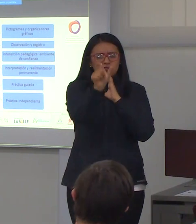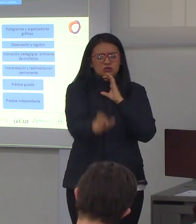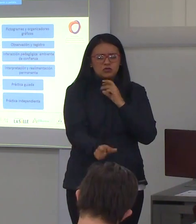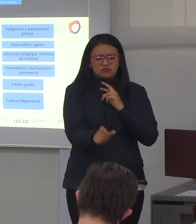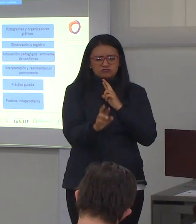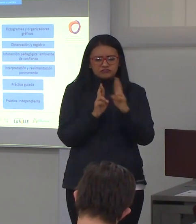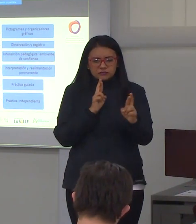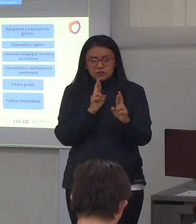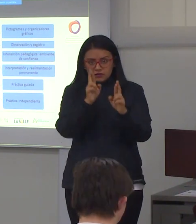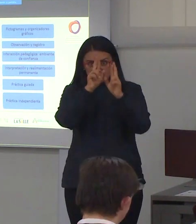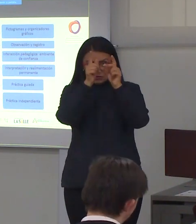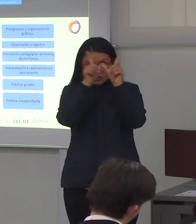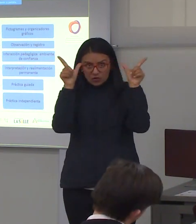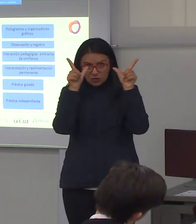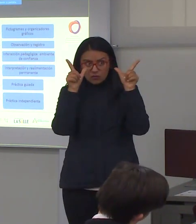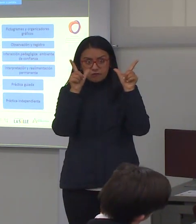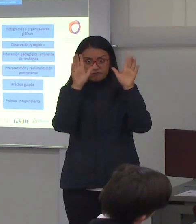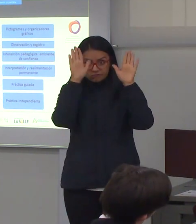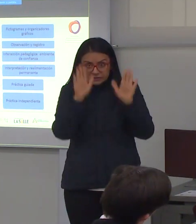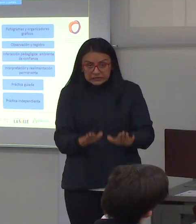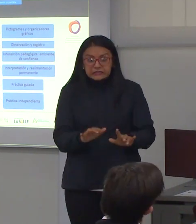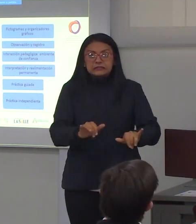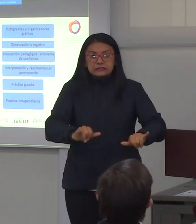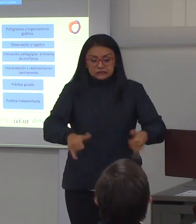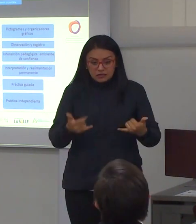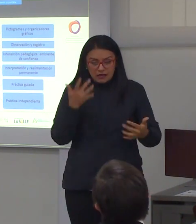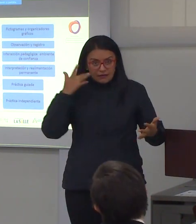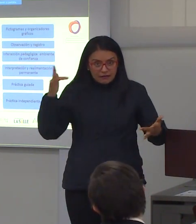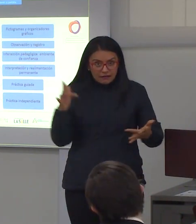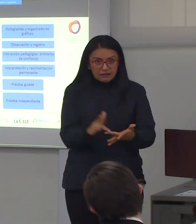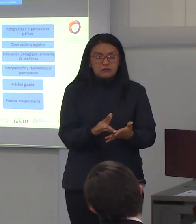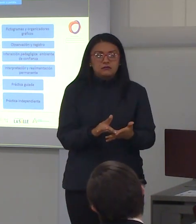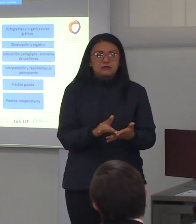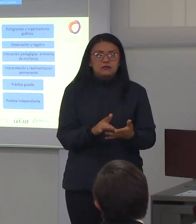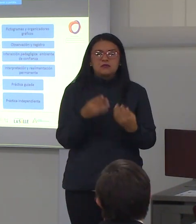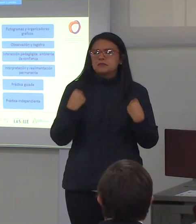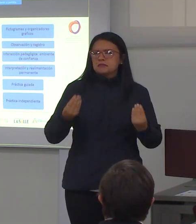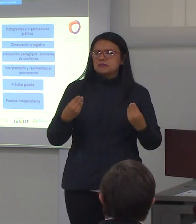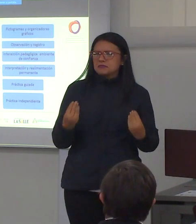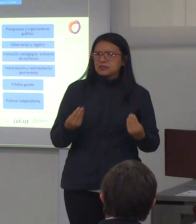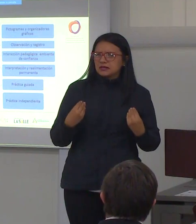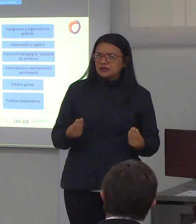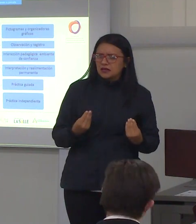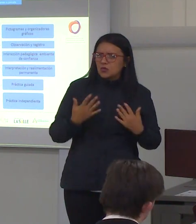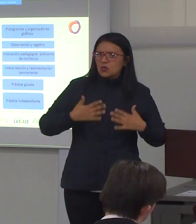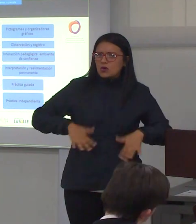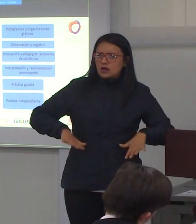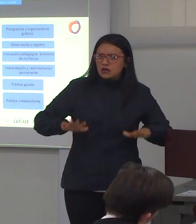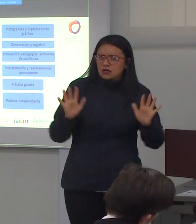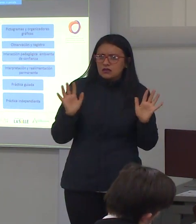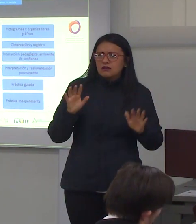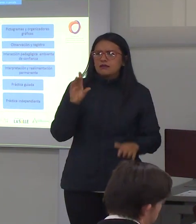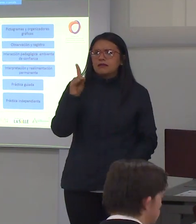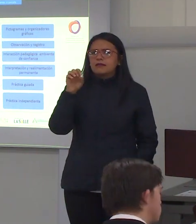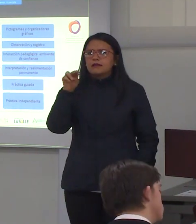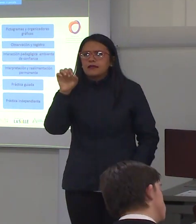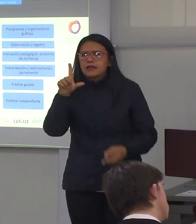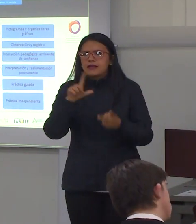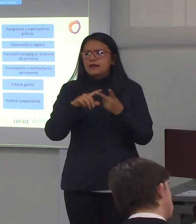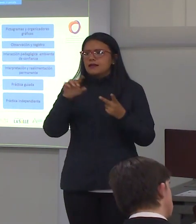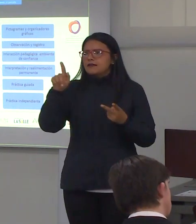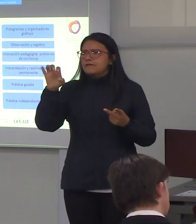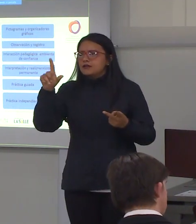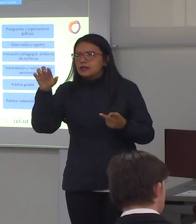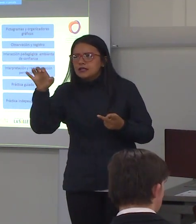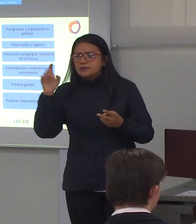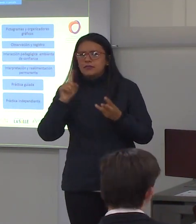Es decir, los lenguajes sí eran lenguajes que eran propios, ¿cierto? Para cualquiera, para Daniela, para Felipe, para